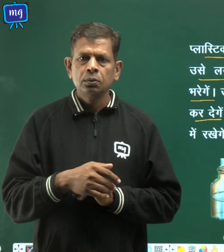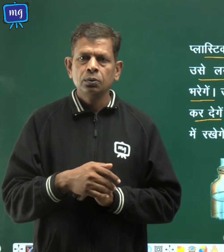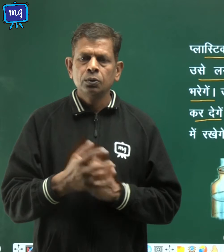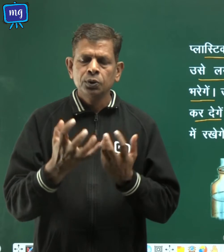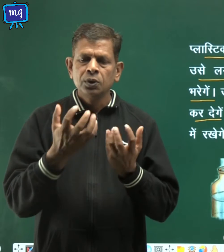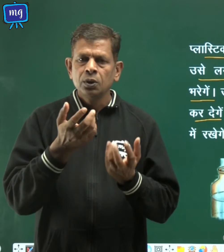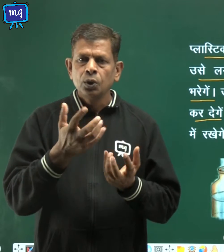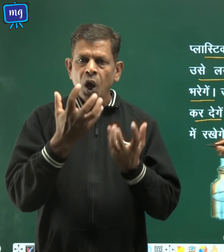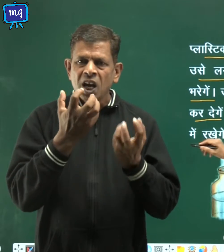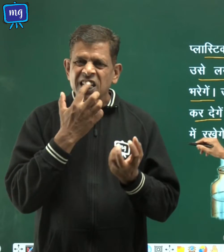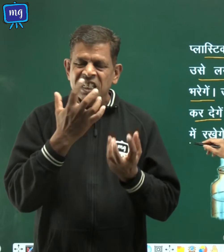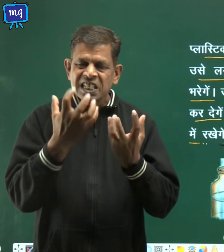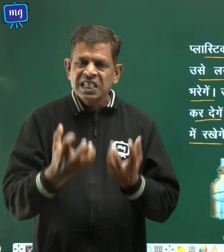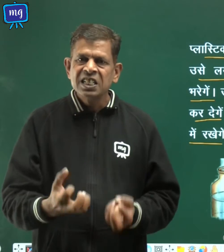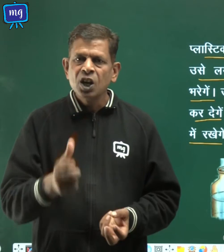ठंडे पानी में रखेंगे।